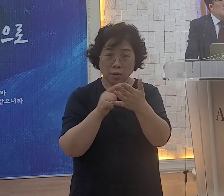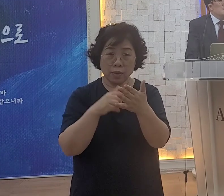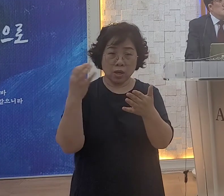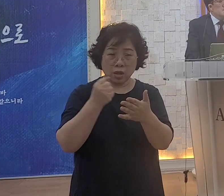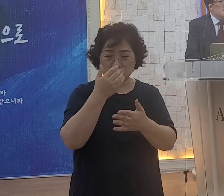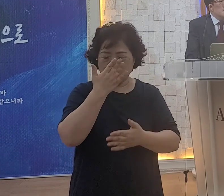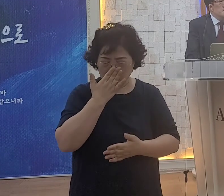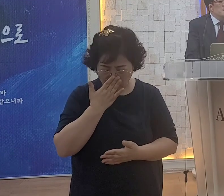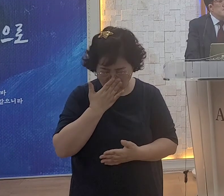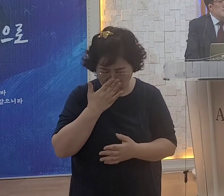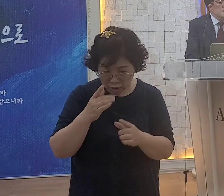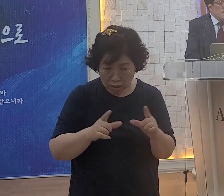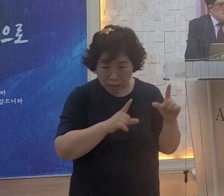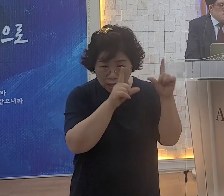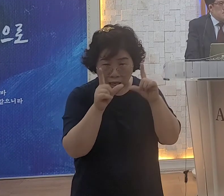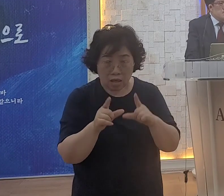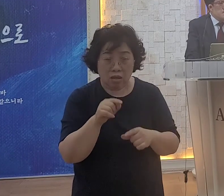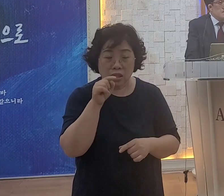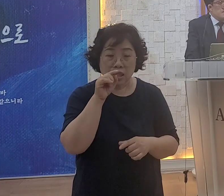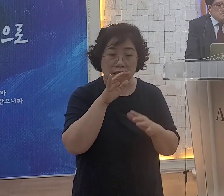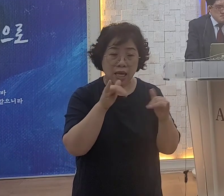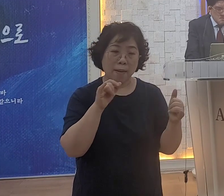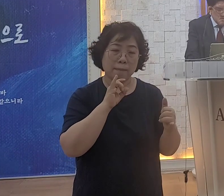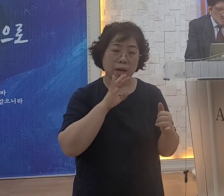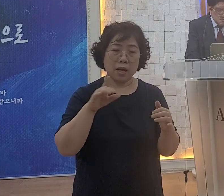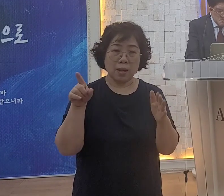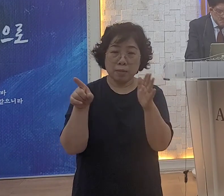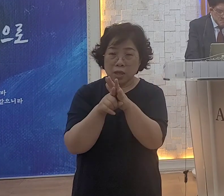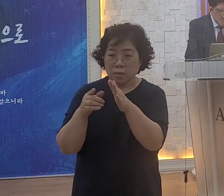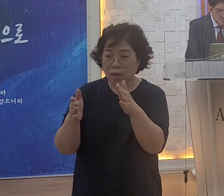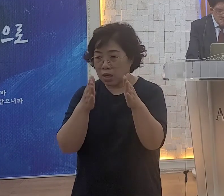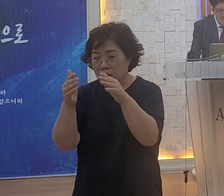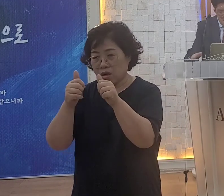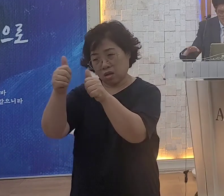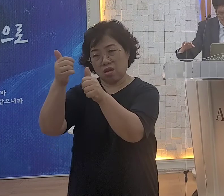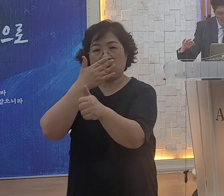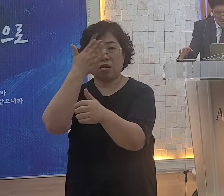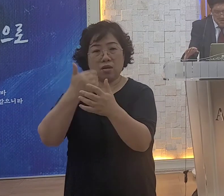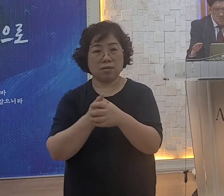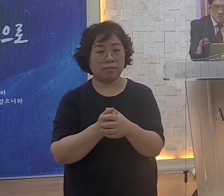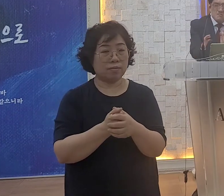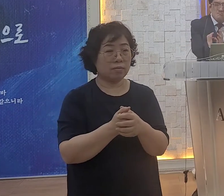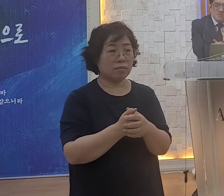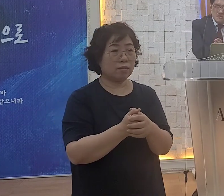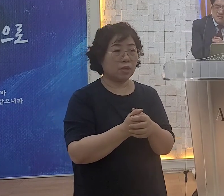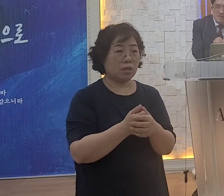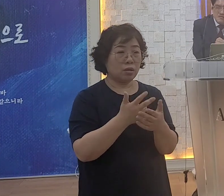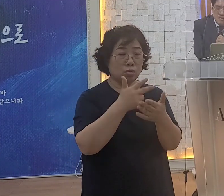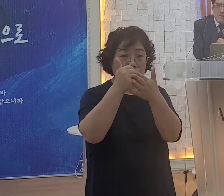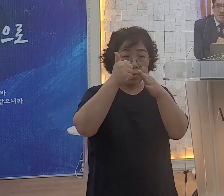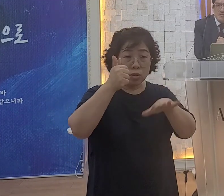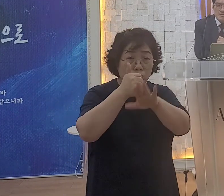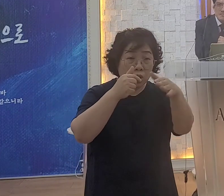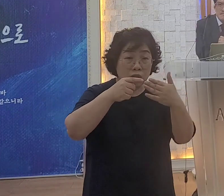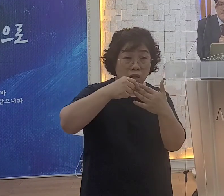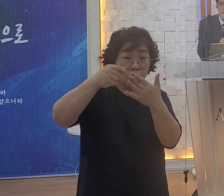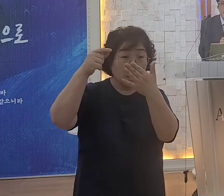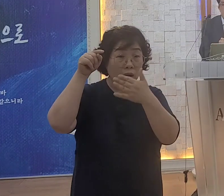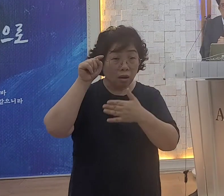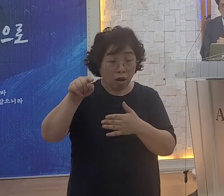사람이 오히려 더 믿음의 길을 갈 수 있어요. 그래서 여러분 이 주님께서 우리를 선택하셨다는